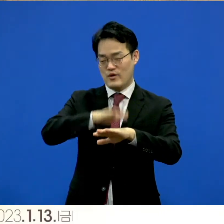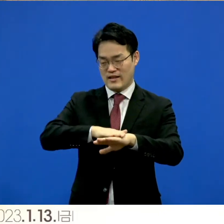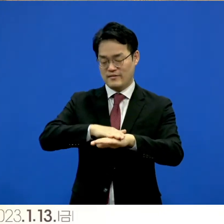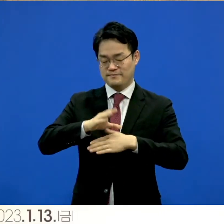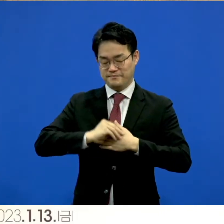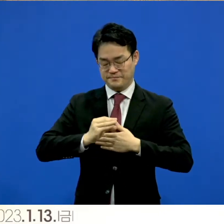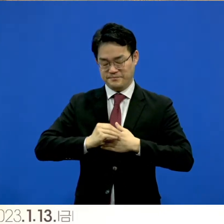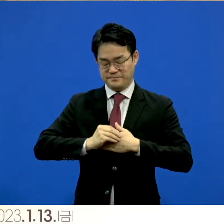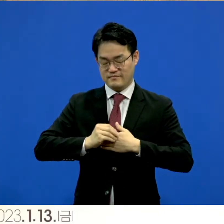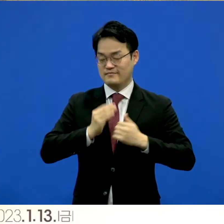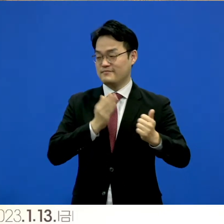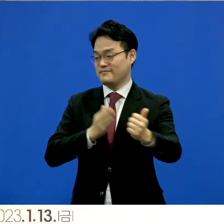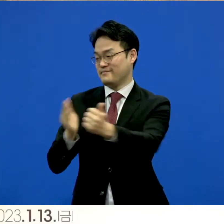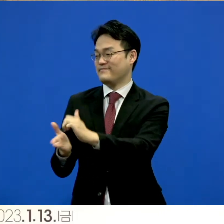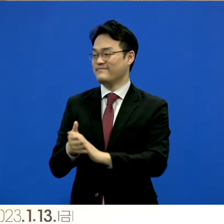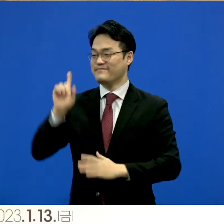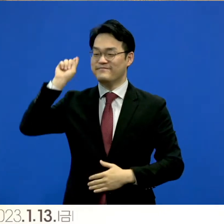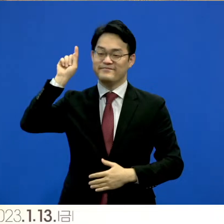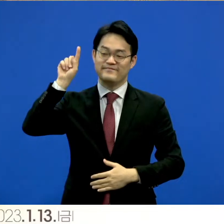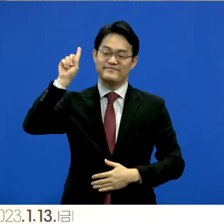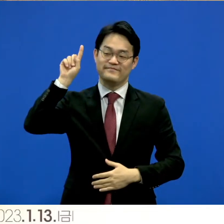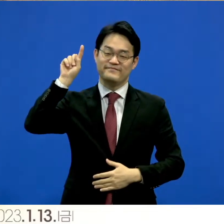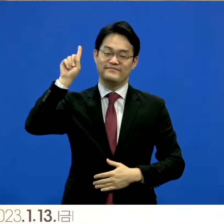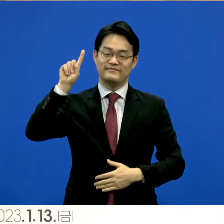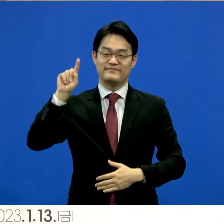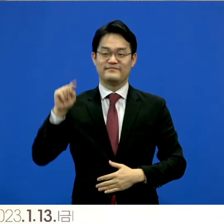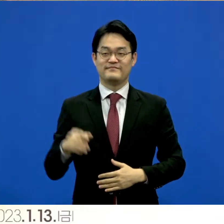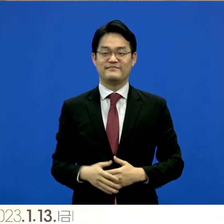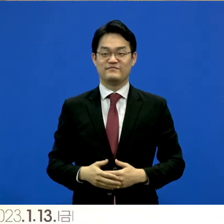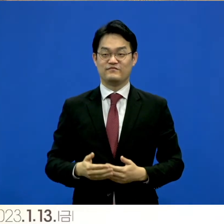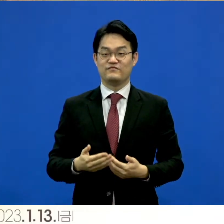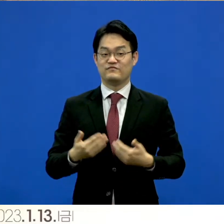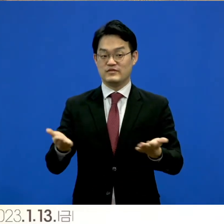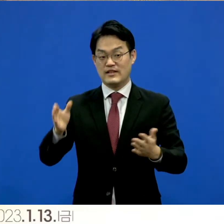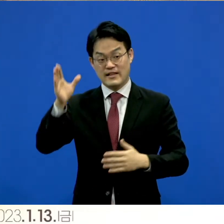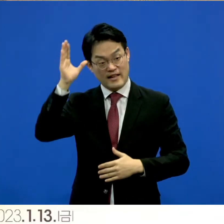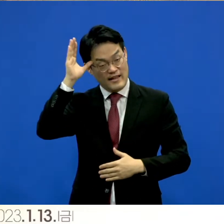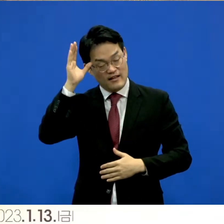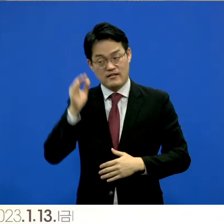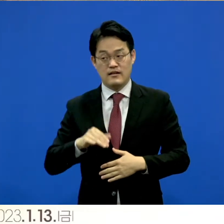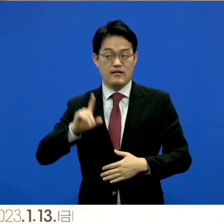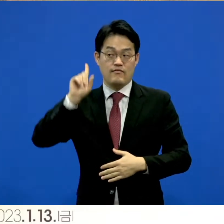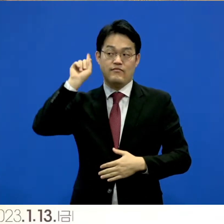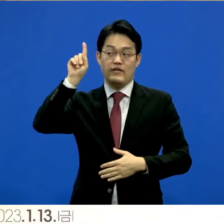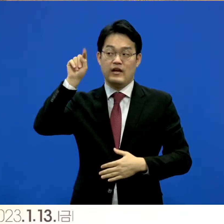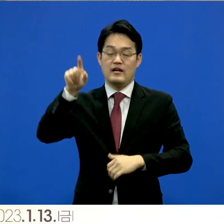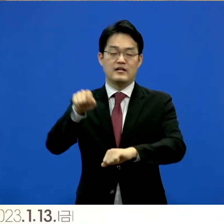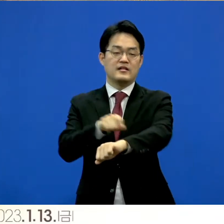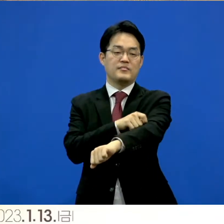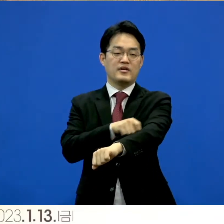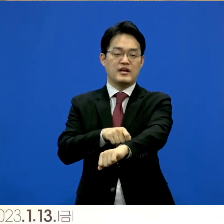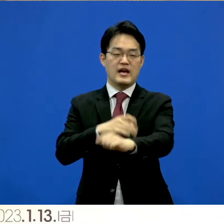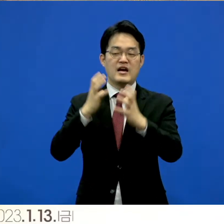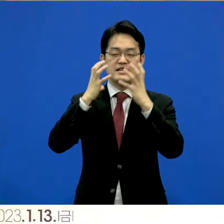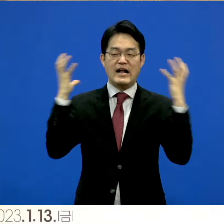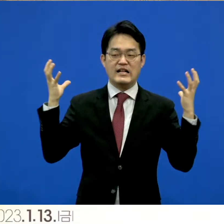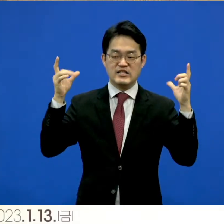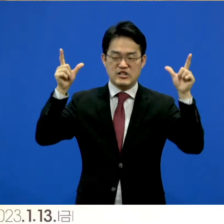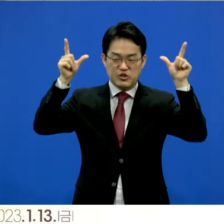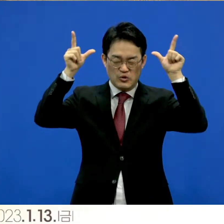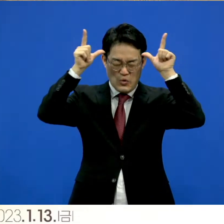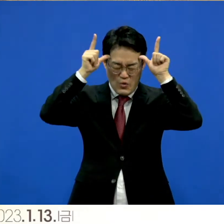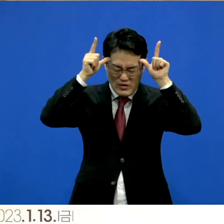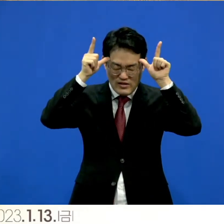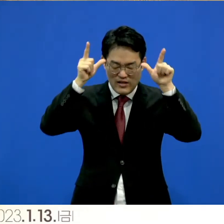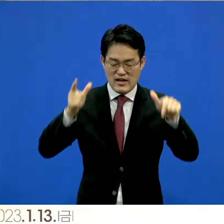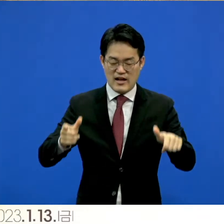자, 내일 또 주실 것을 기대하고, 내일은 그 살찐 송아지를 잡는다는 소문이